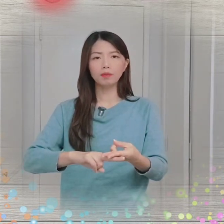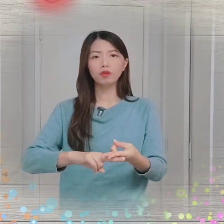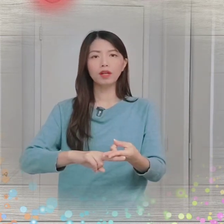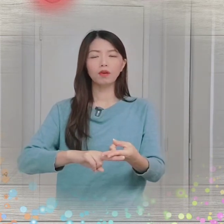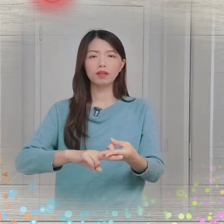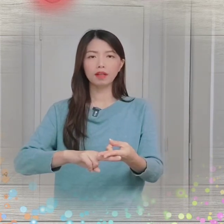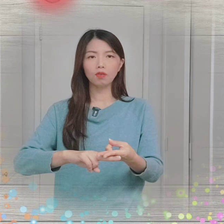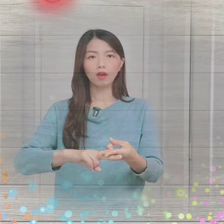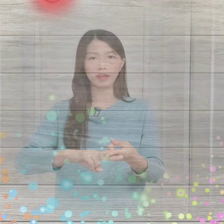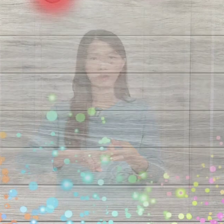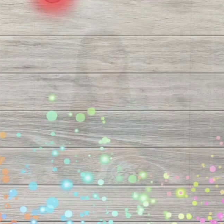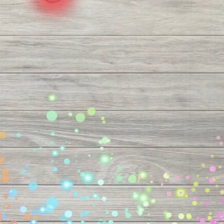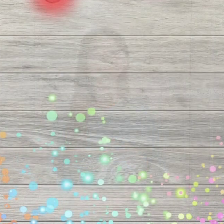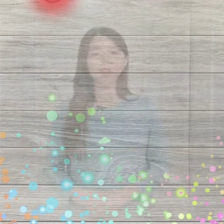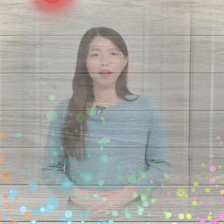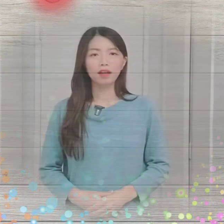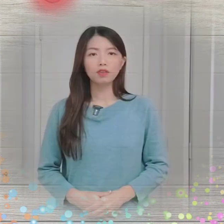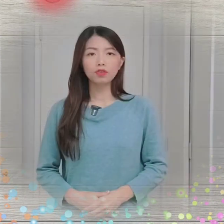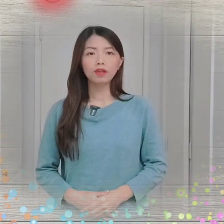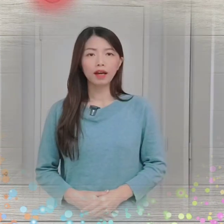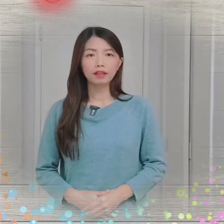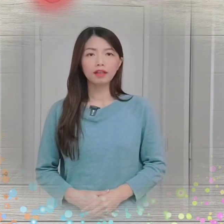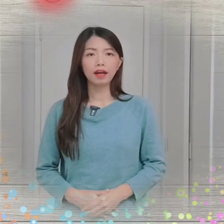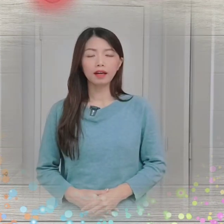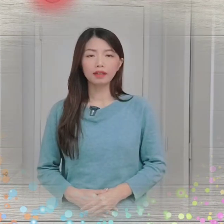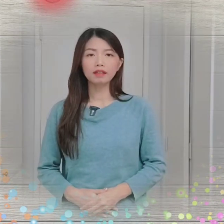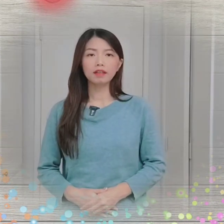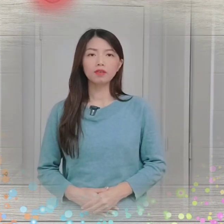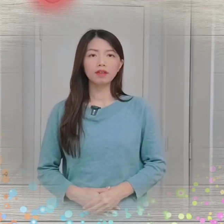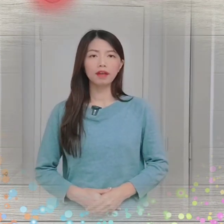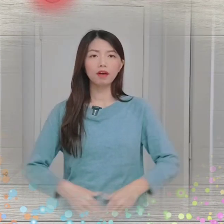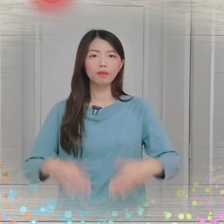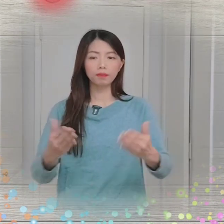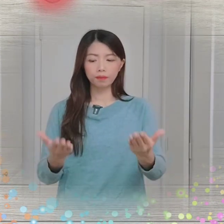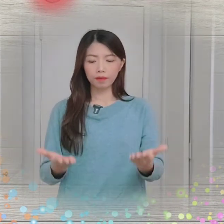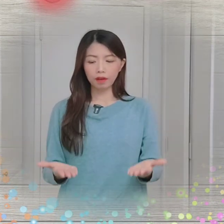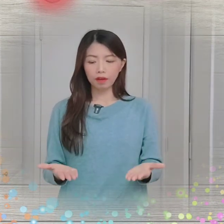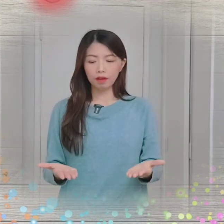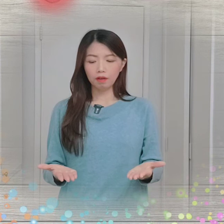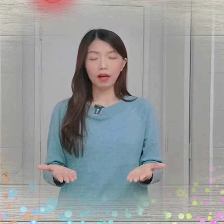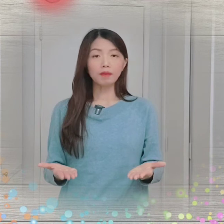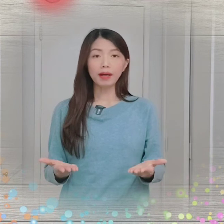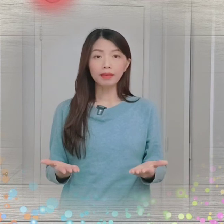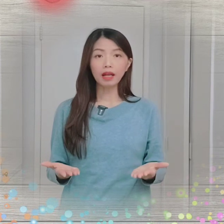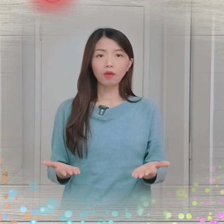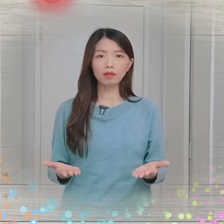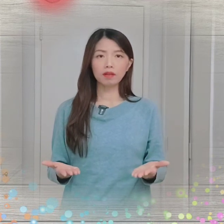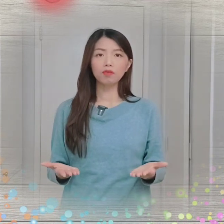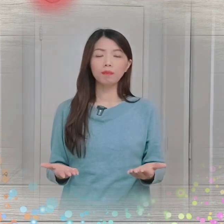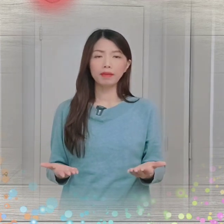예물이라고 한 뜻의 수어가 돼요. 드렸네 주다 드리다 같은 뜻의 수어인데요. 아까